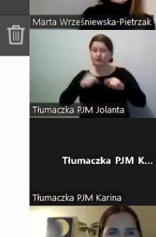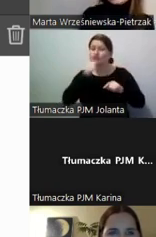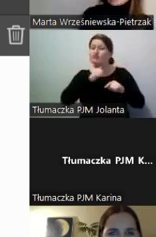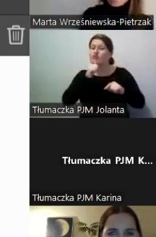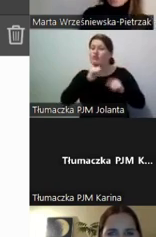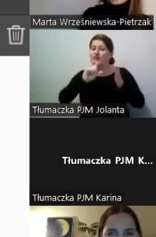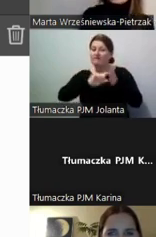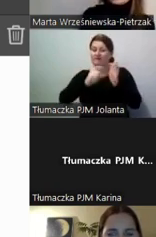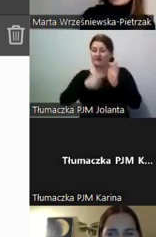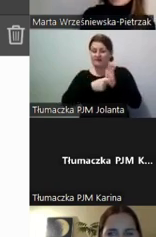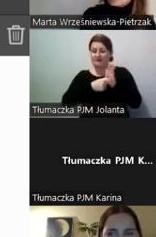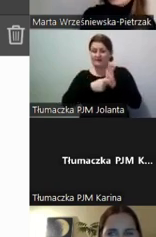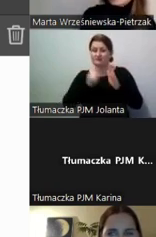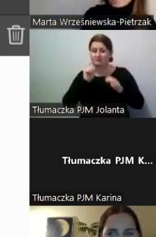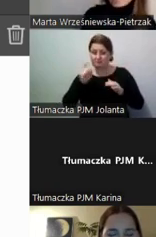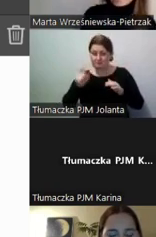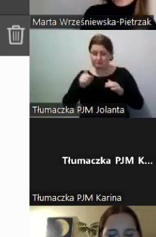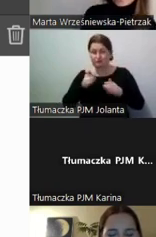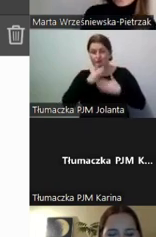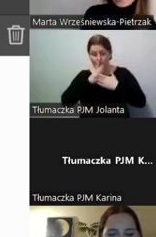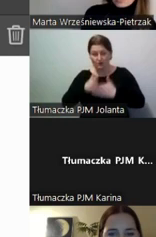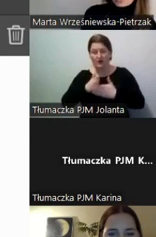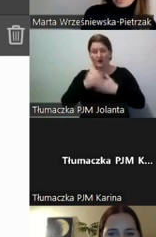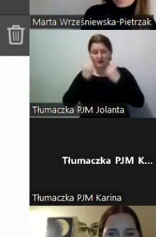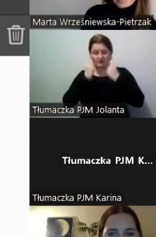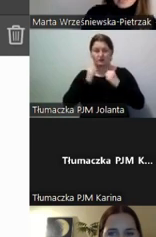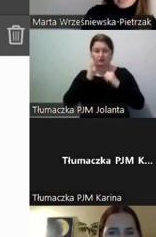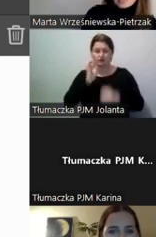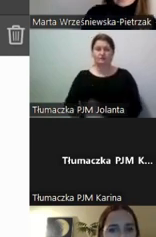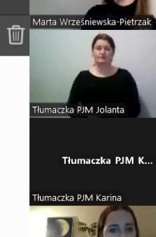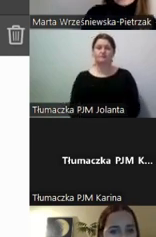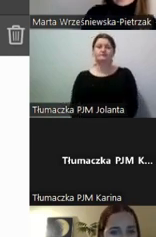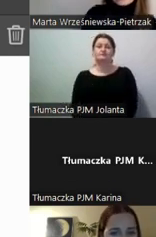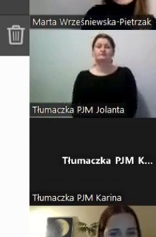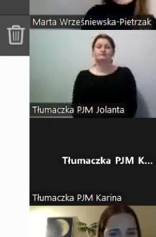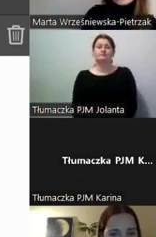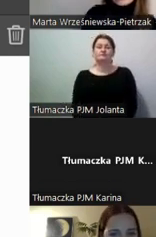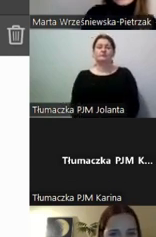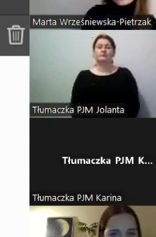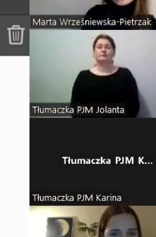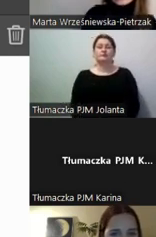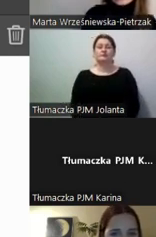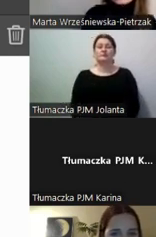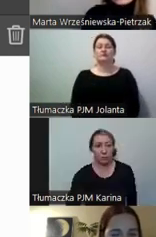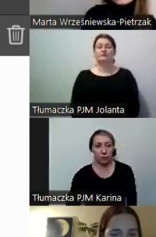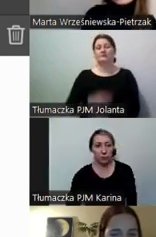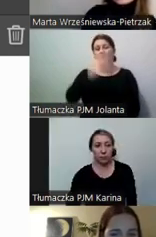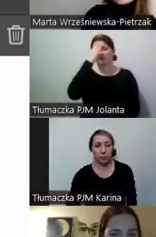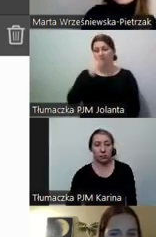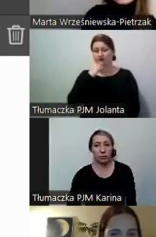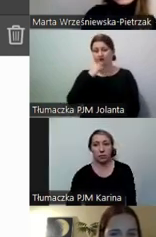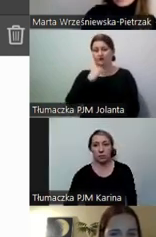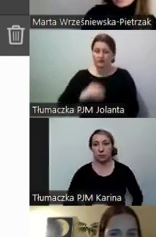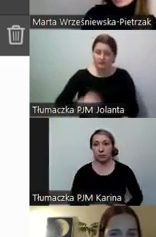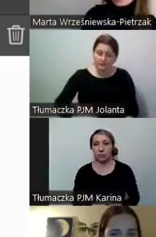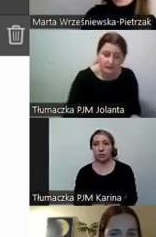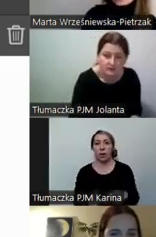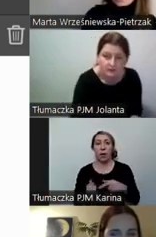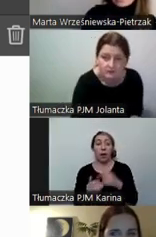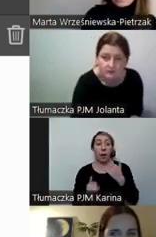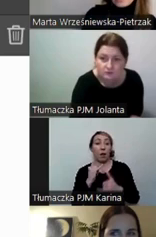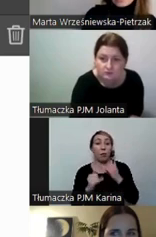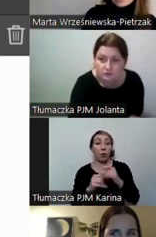ta, badany sobie z tym zadaniem bardzo dobrze poradził. Natomiast wygląd planszy, gdy badany zaznaczył